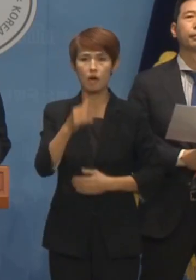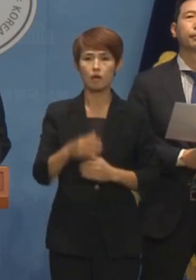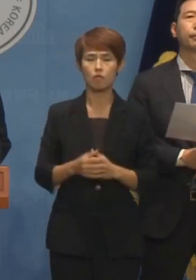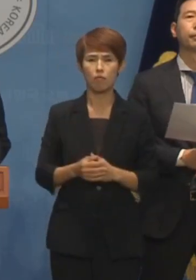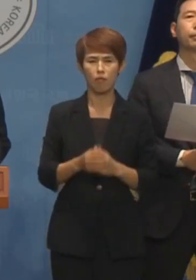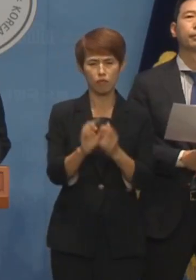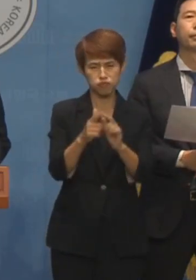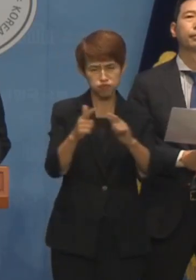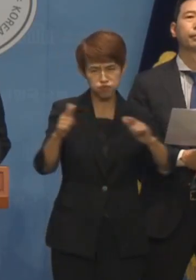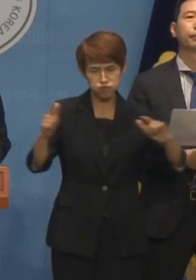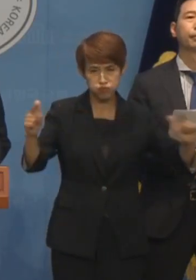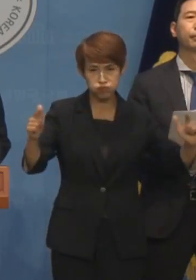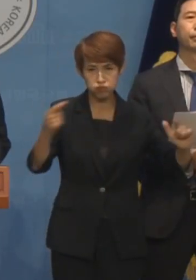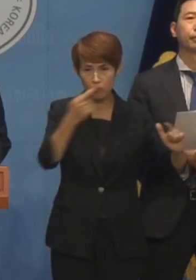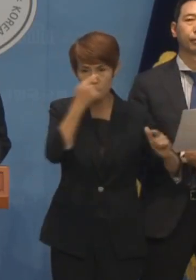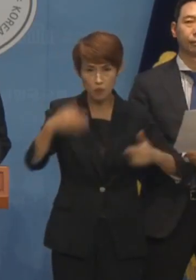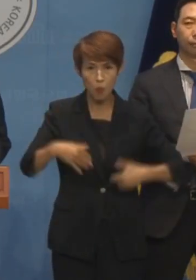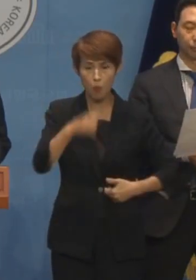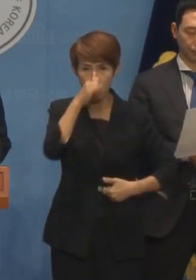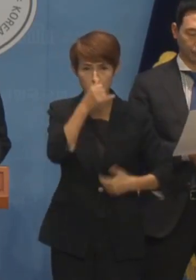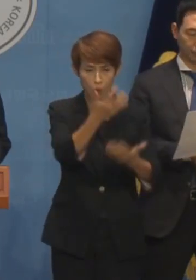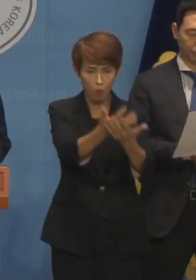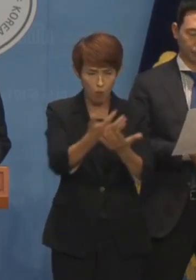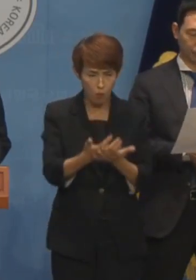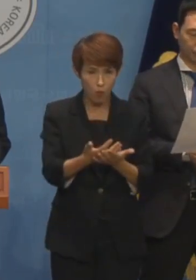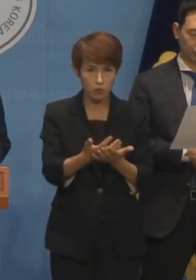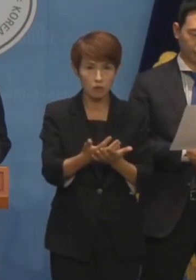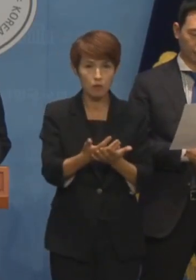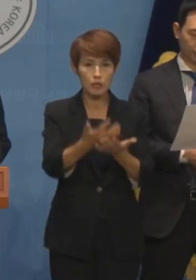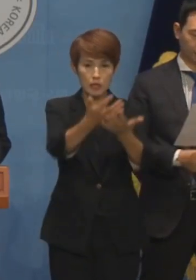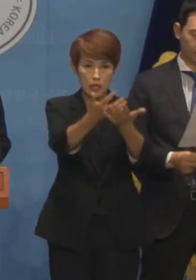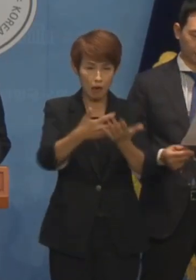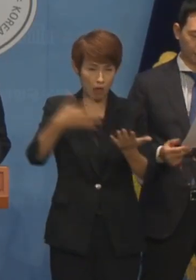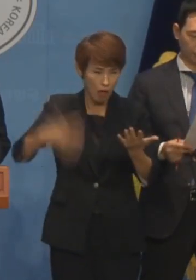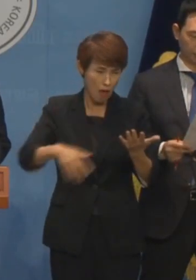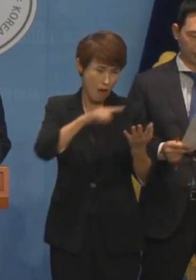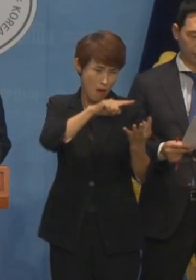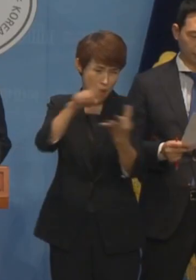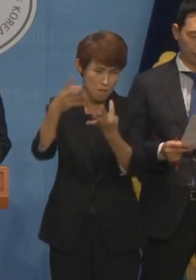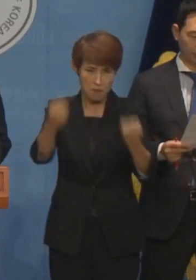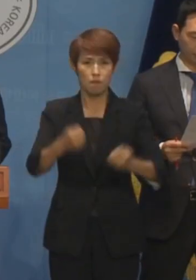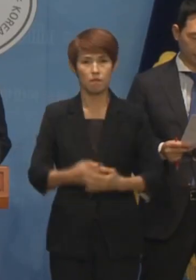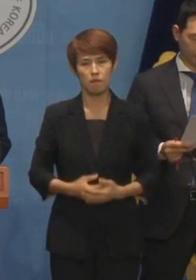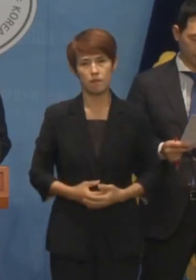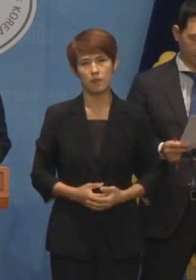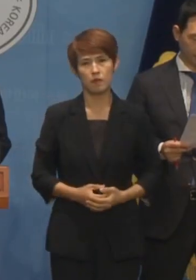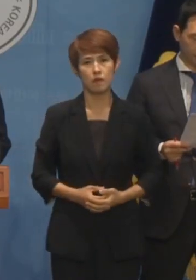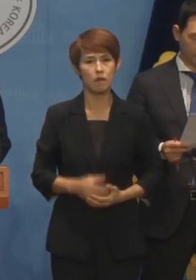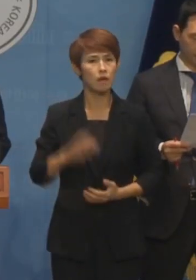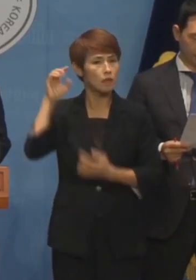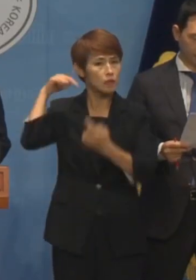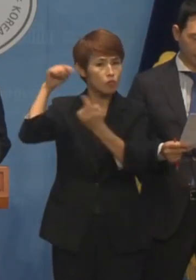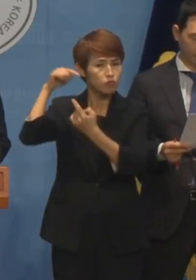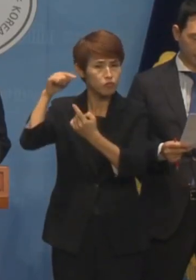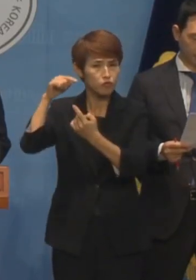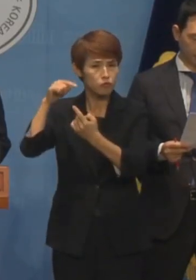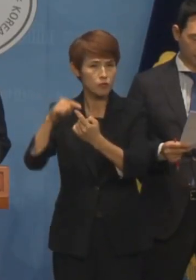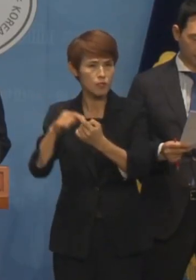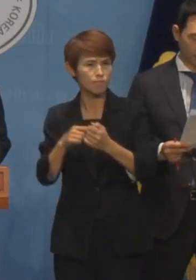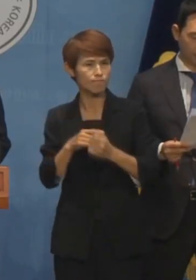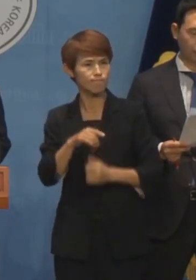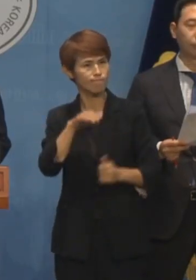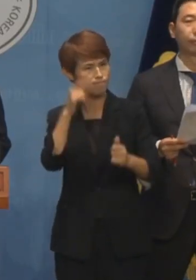내역 등 기본 검증 대상 중 미제출 자료가 수백 건이다. 청문위원들의 거듭된